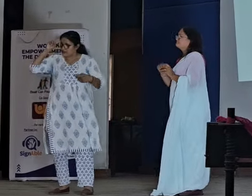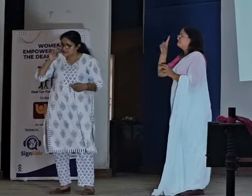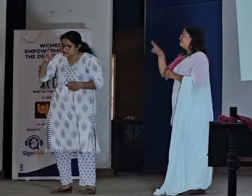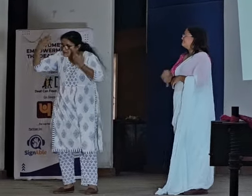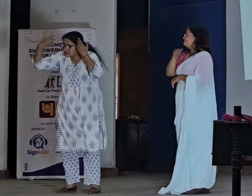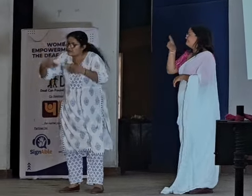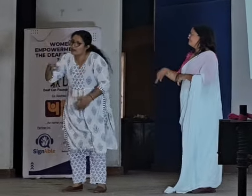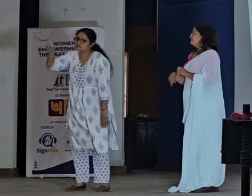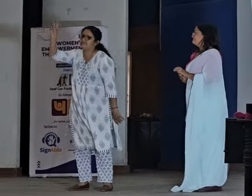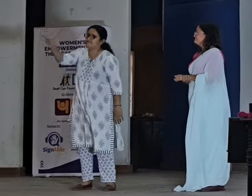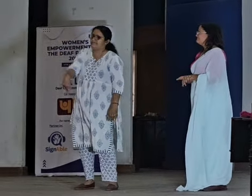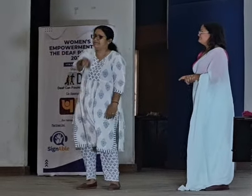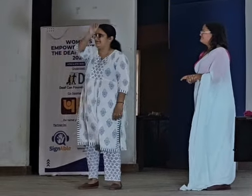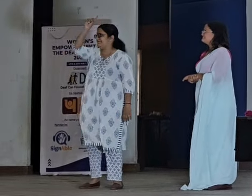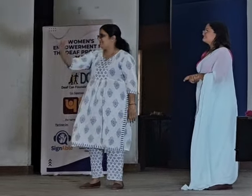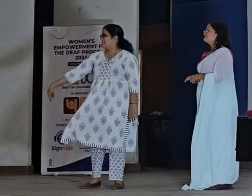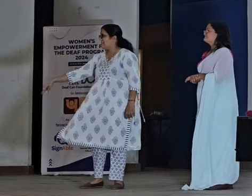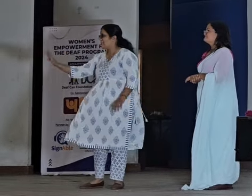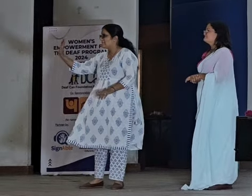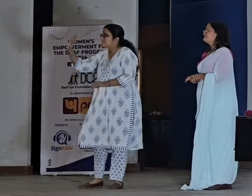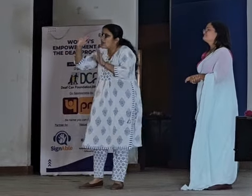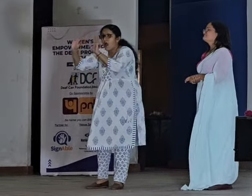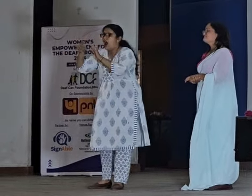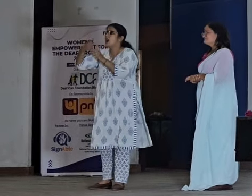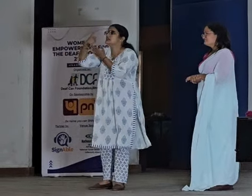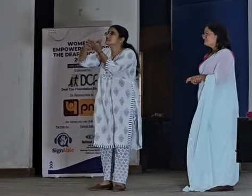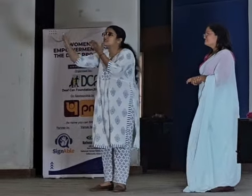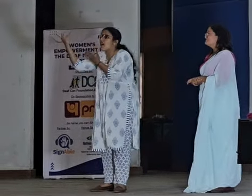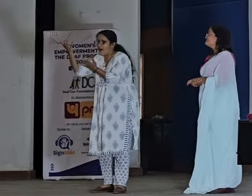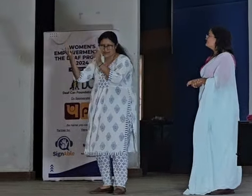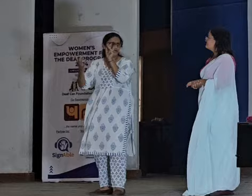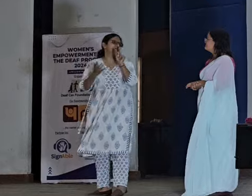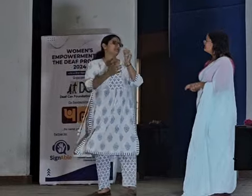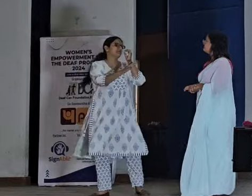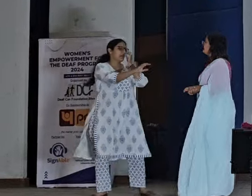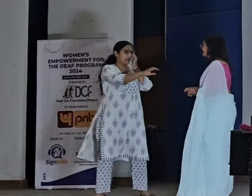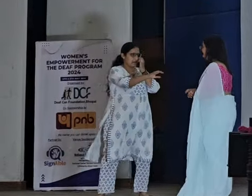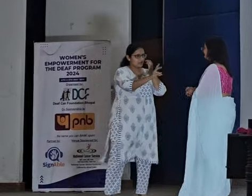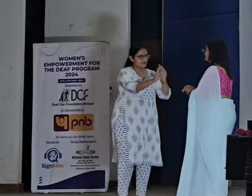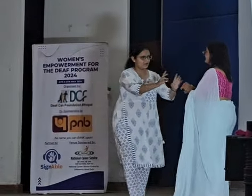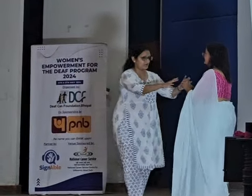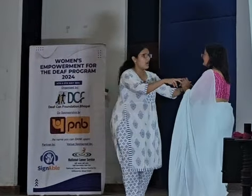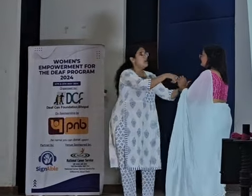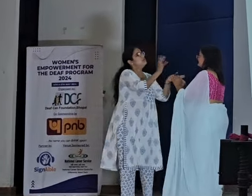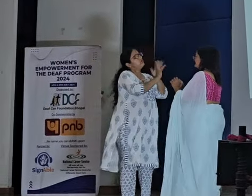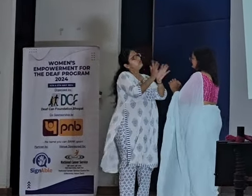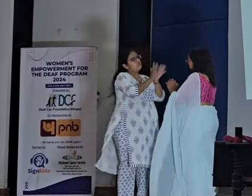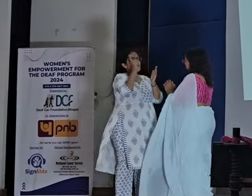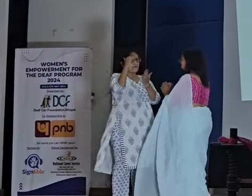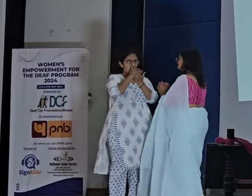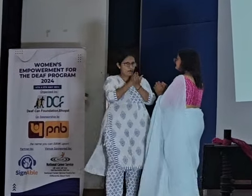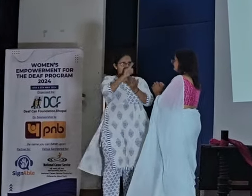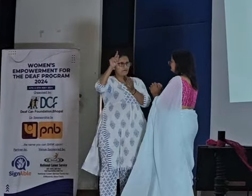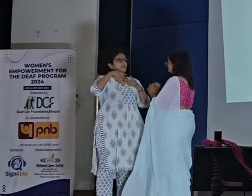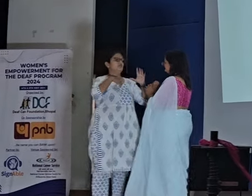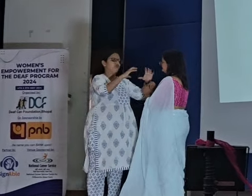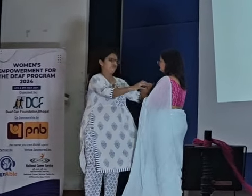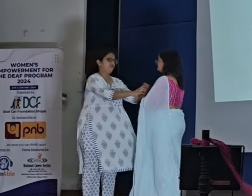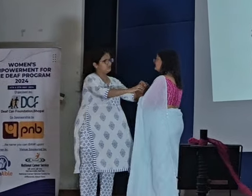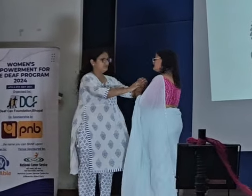आप कोई मतलब ऐसा कंट्रोल करें मेरे साइन को, तो ये चीज गलत है। सही चीज क्या है कि अगर मैं साइन कर रही हूँ कि